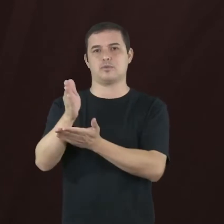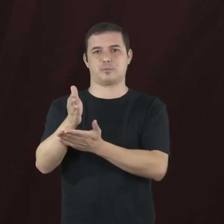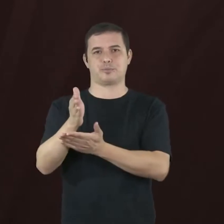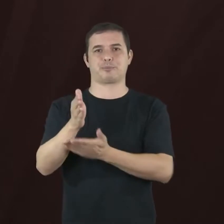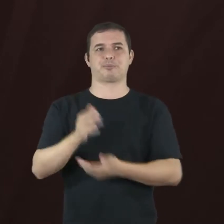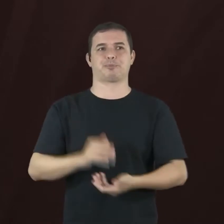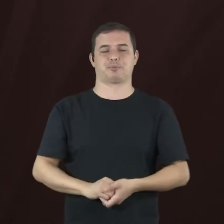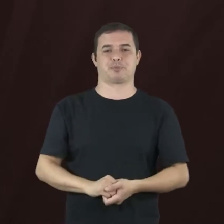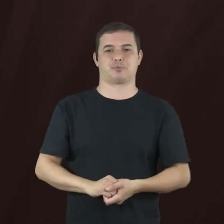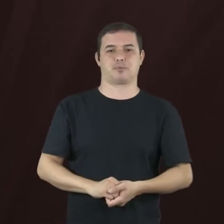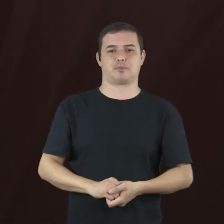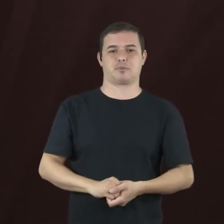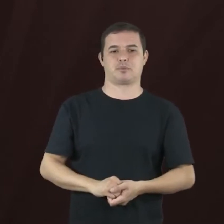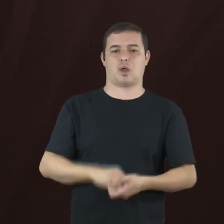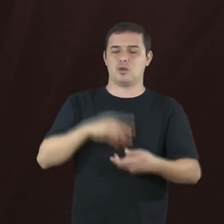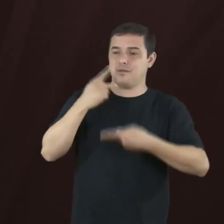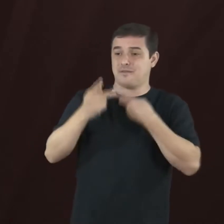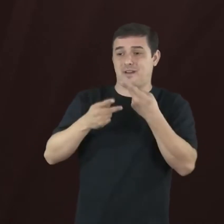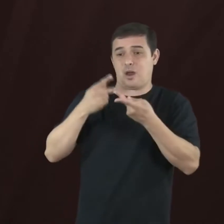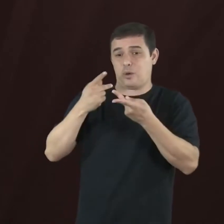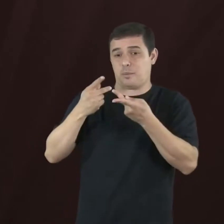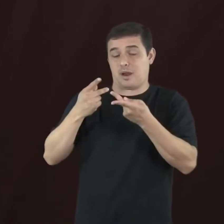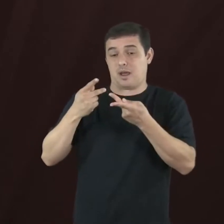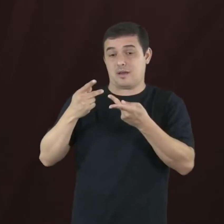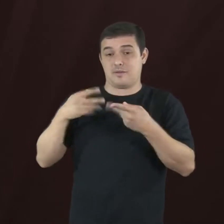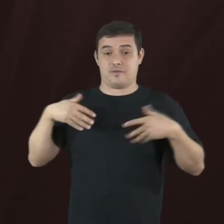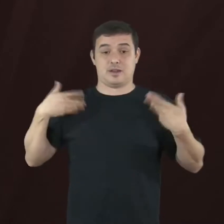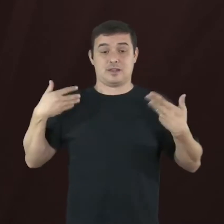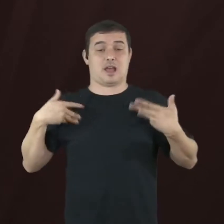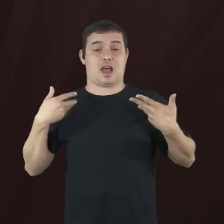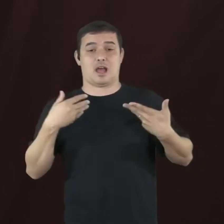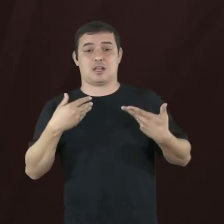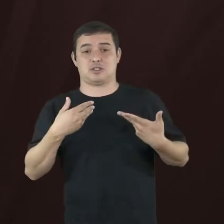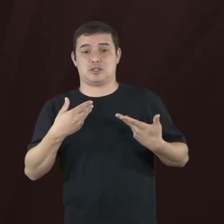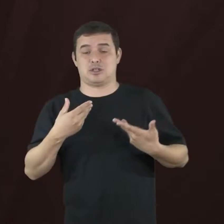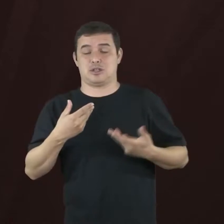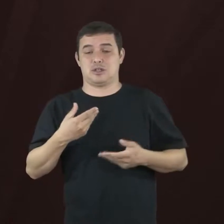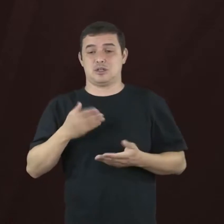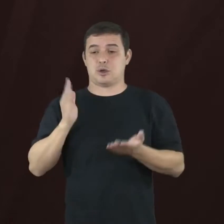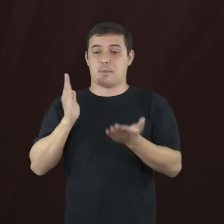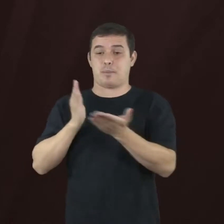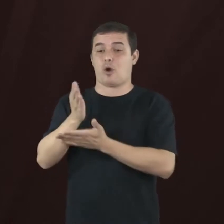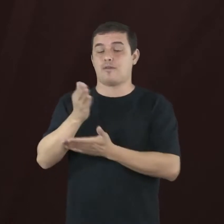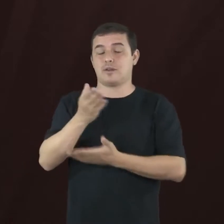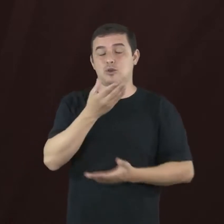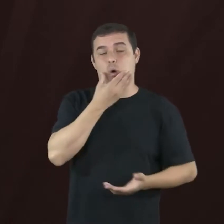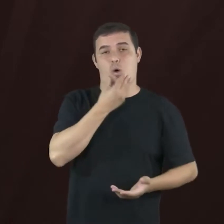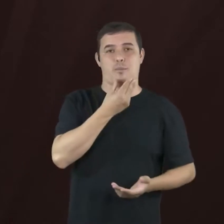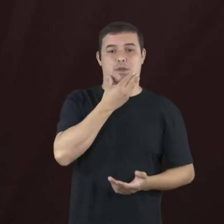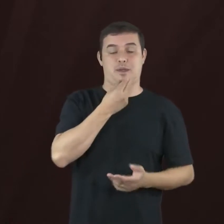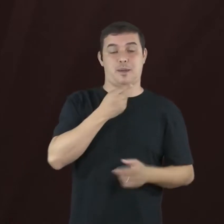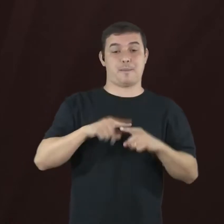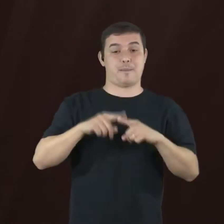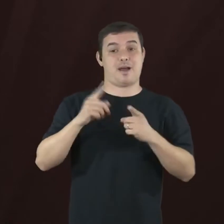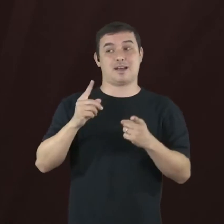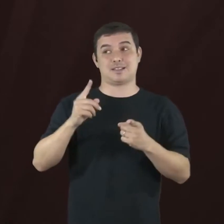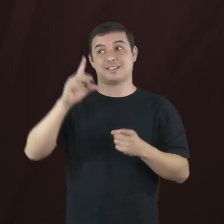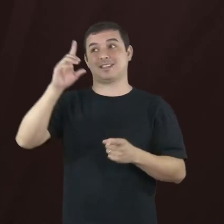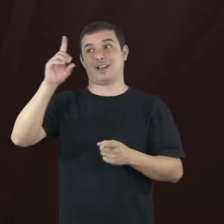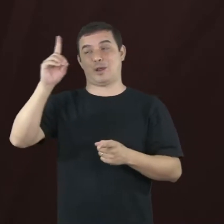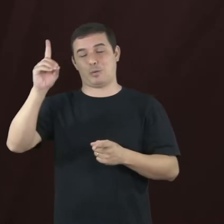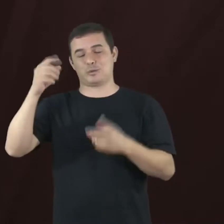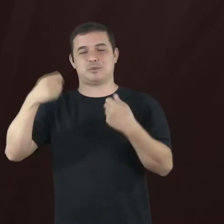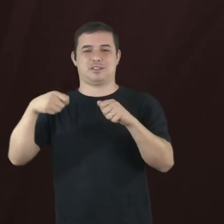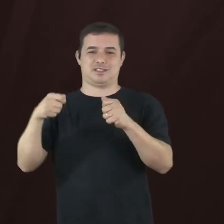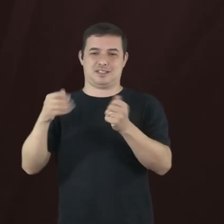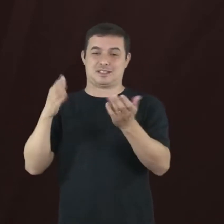que agrademos a homens, e sim a Deus que prova o nosso coração. Irmãos, homens como esse, como